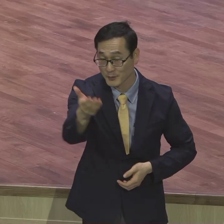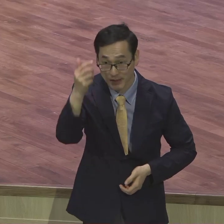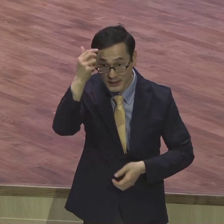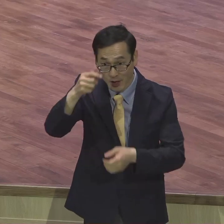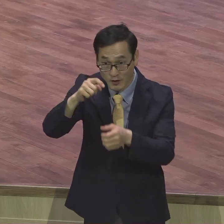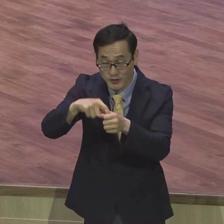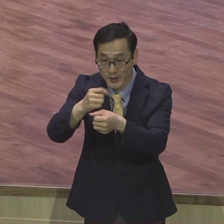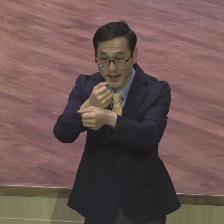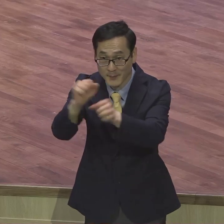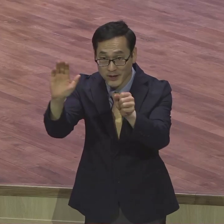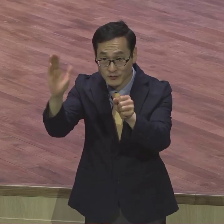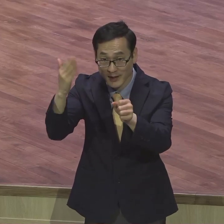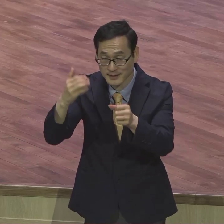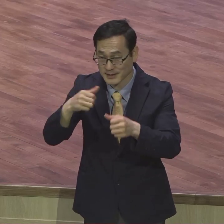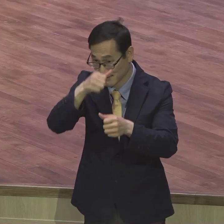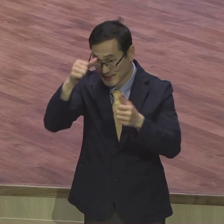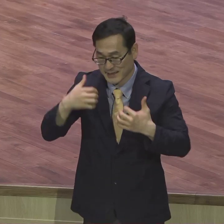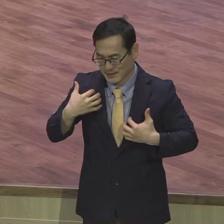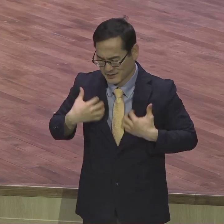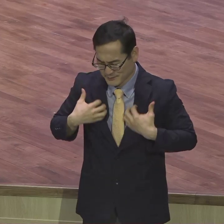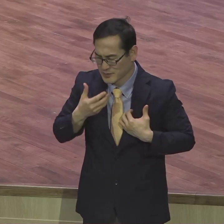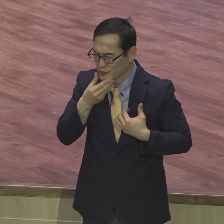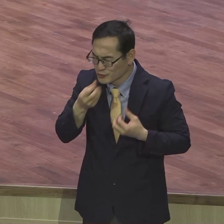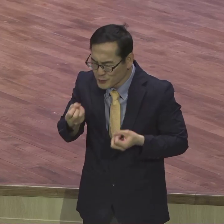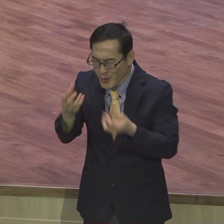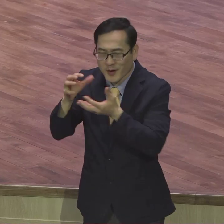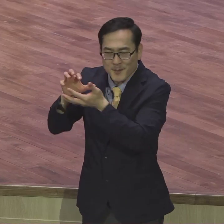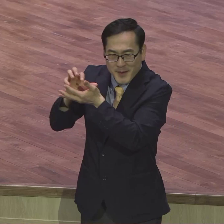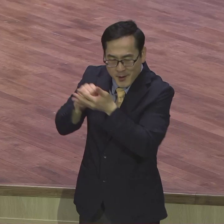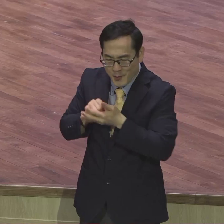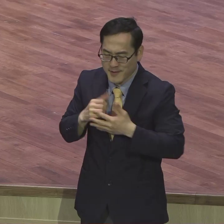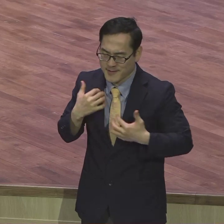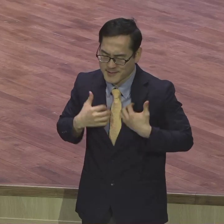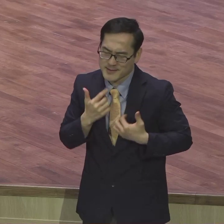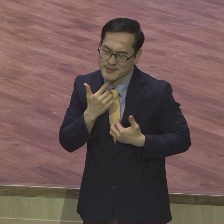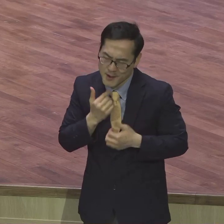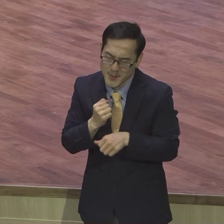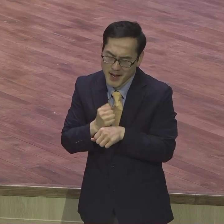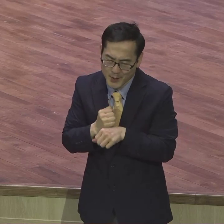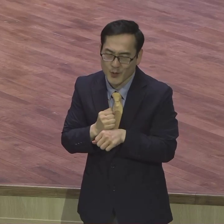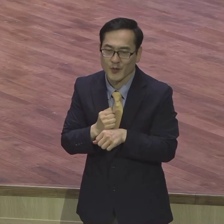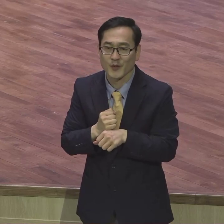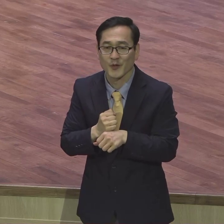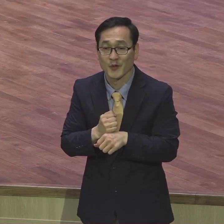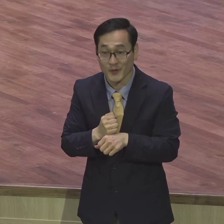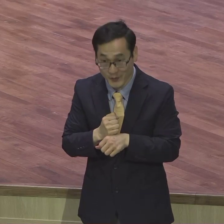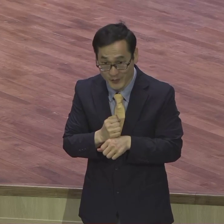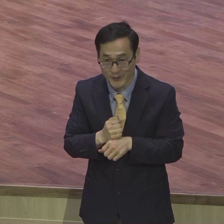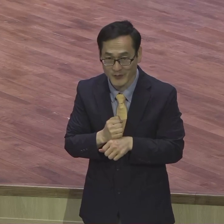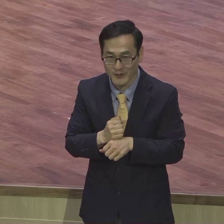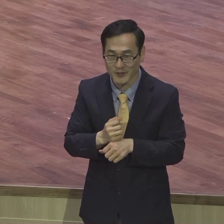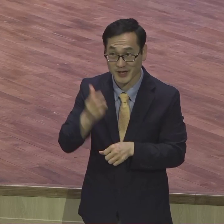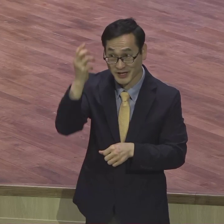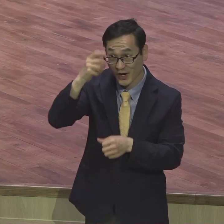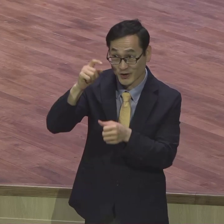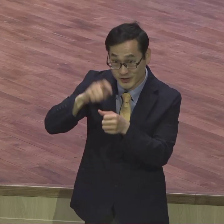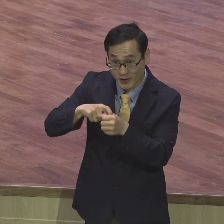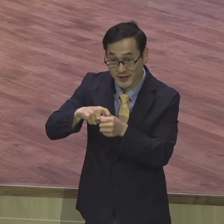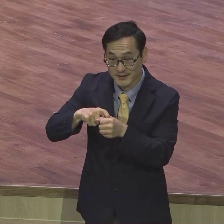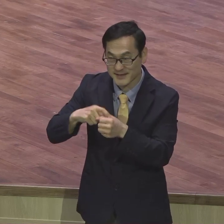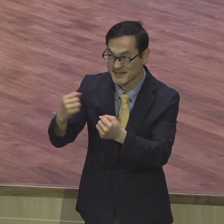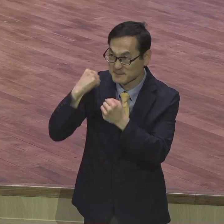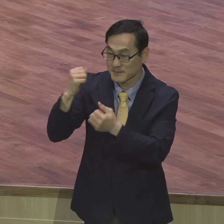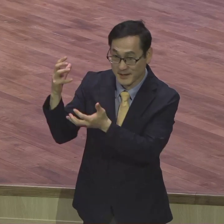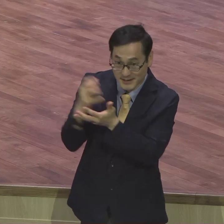인생의 직복을 실제로 맛보면서 온전히 정말로 누리면서 영적 선도 주자들 다